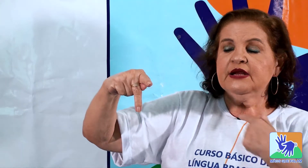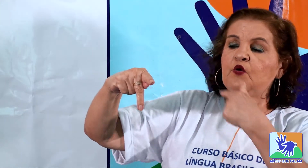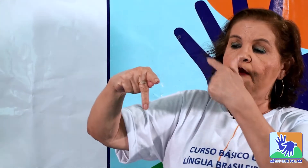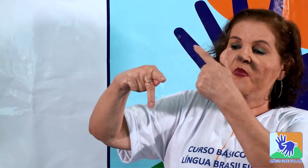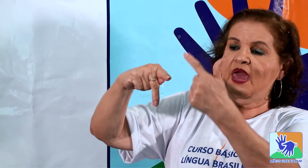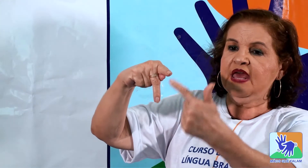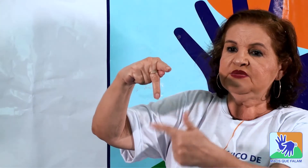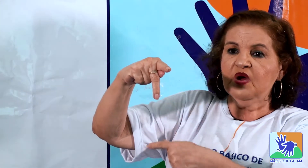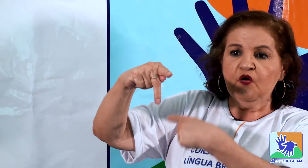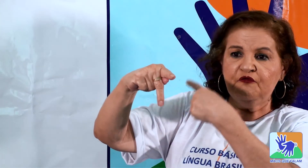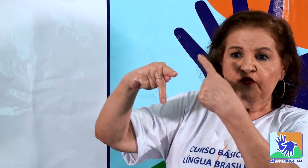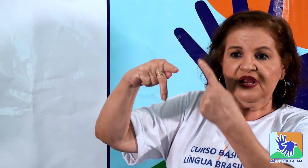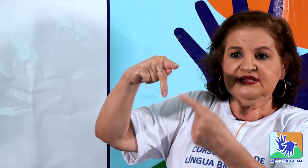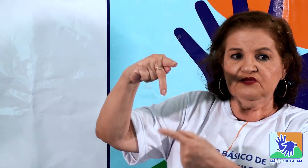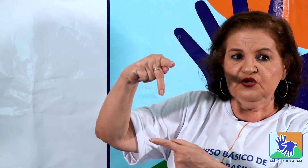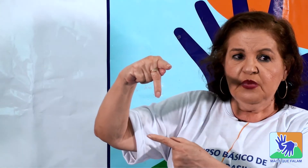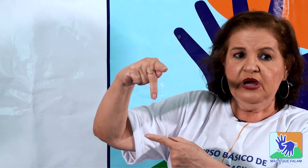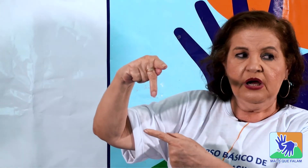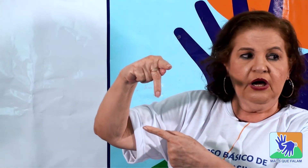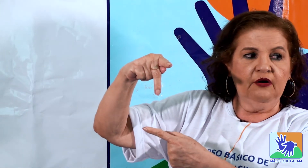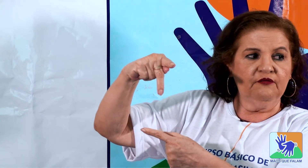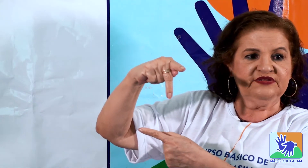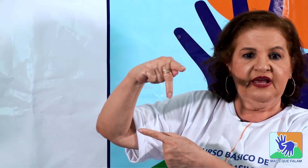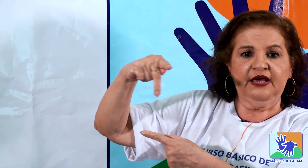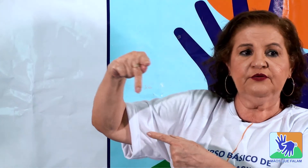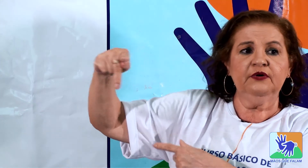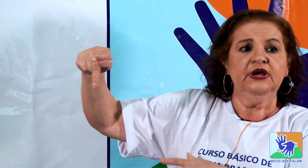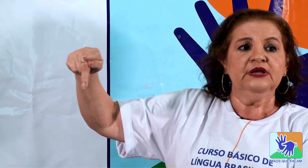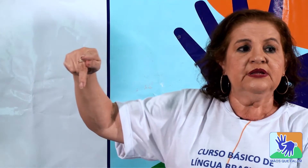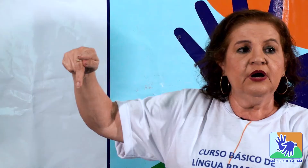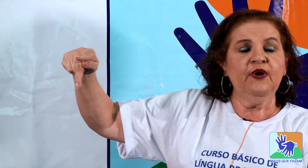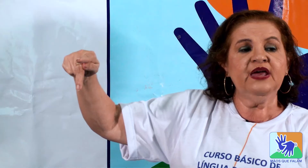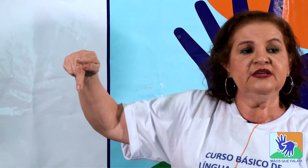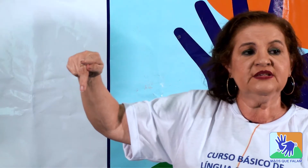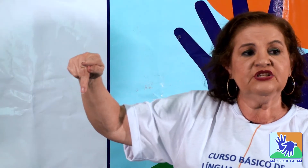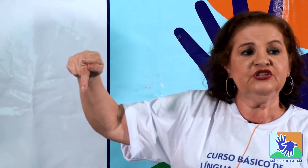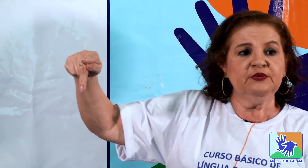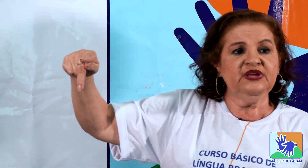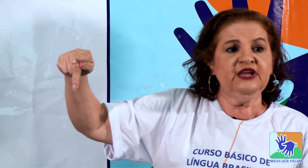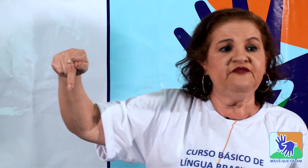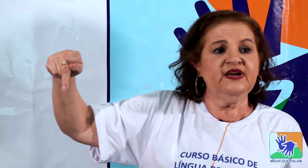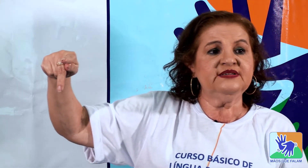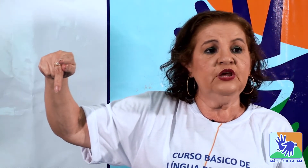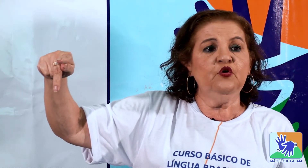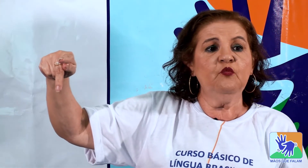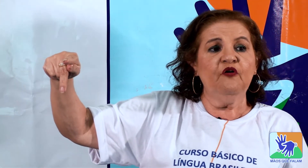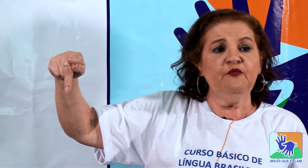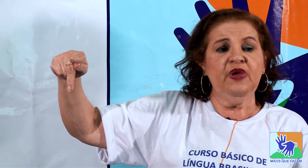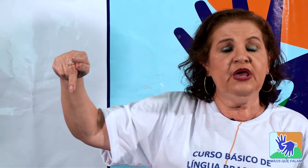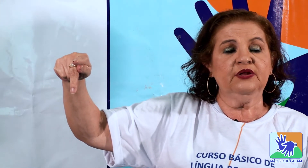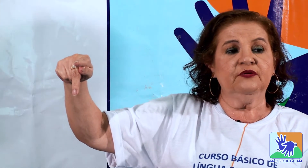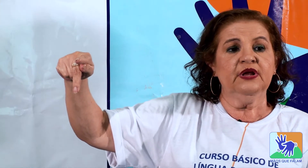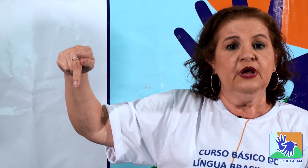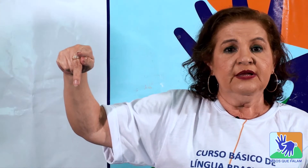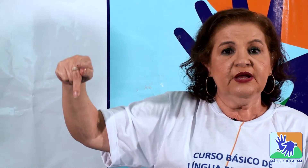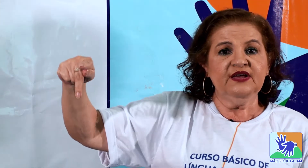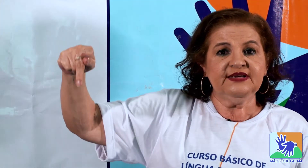com a mesma configuração de mão, certo? Então, é isso que a gente também tem que fazer. E o movimento. Então, esse aqui